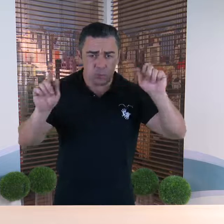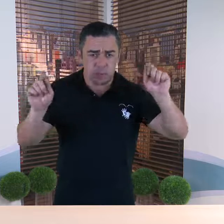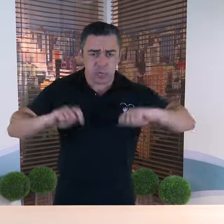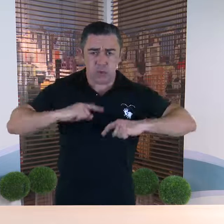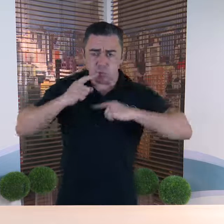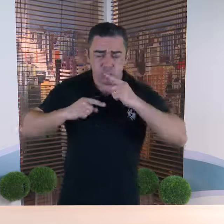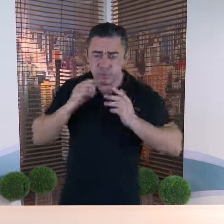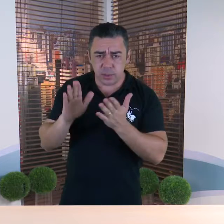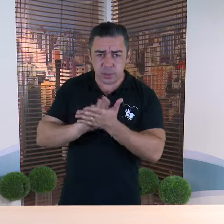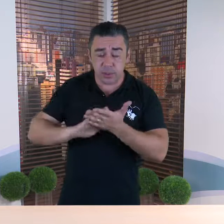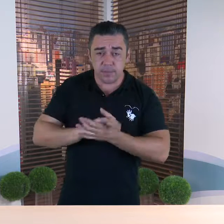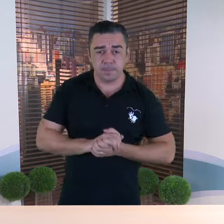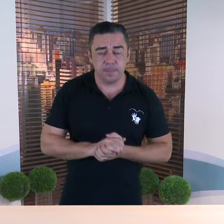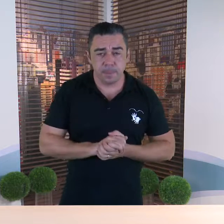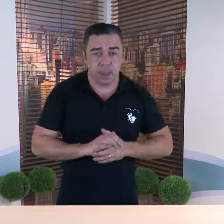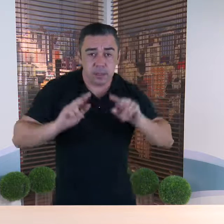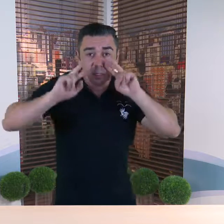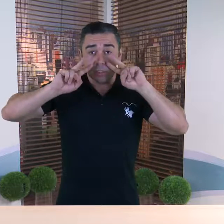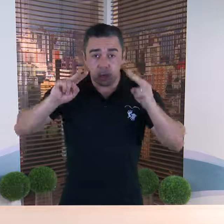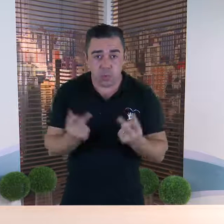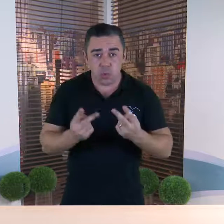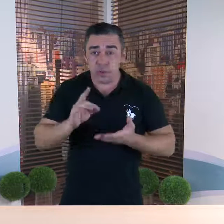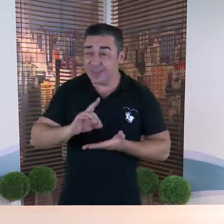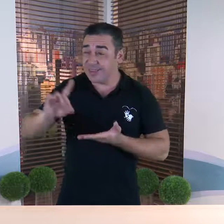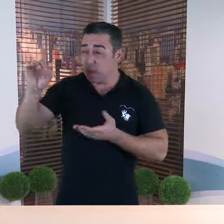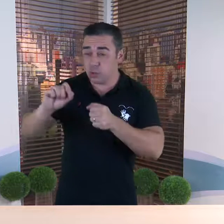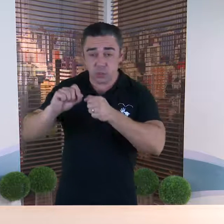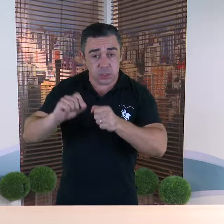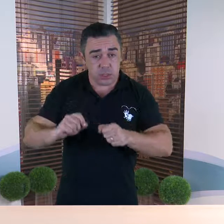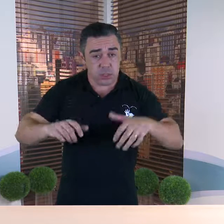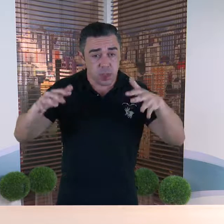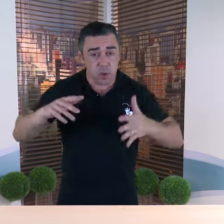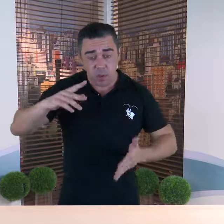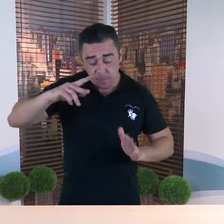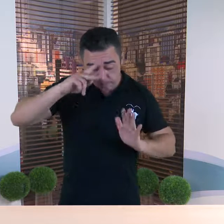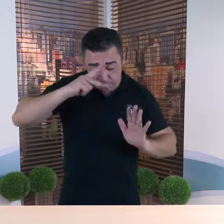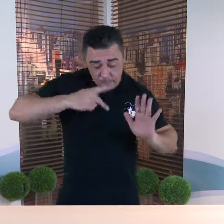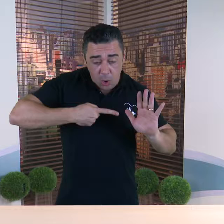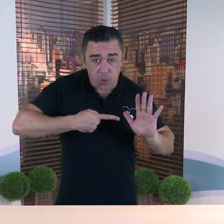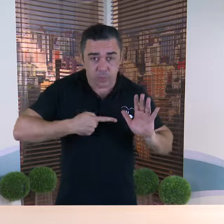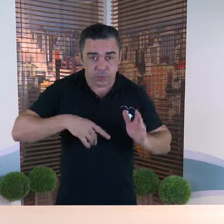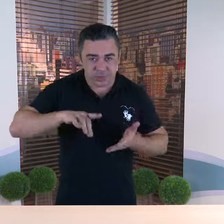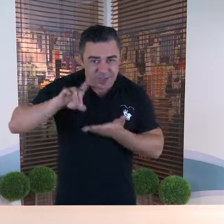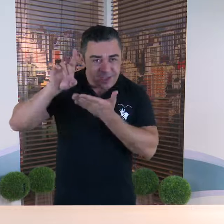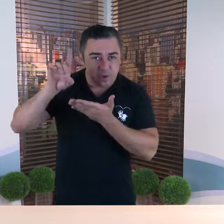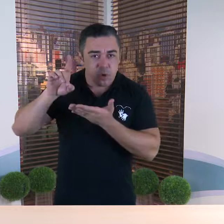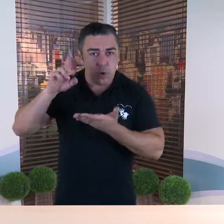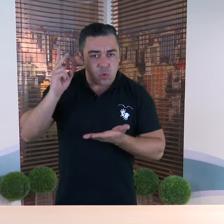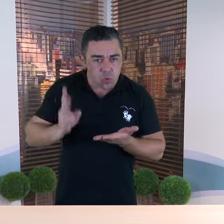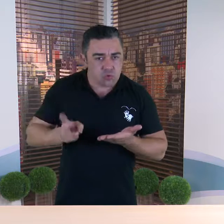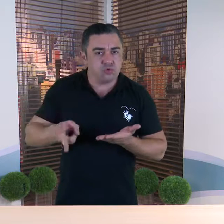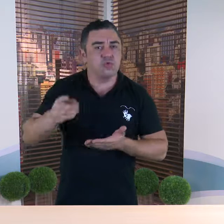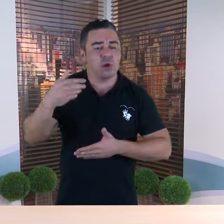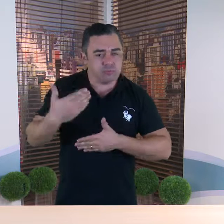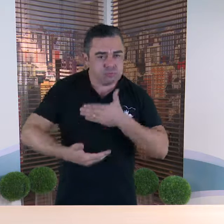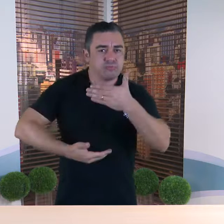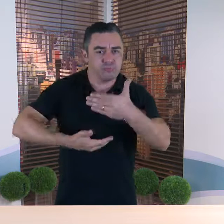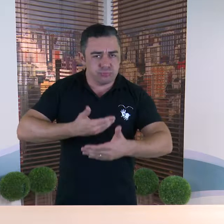e inexorável. O testemunho que o Deus Criador dá de si mesmo continua dia